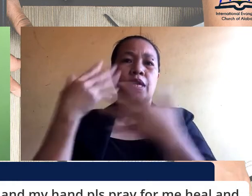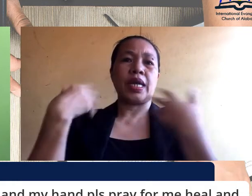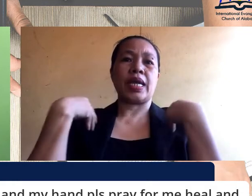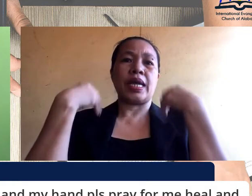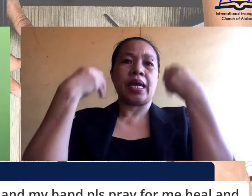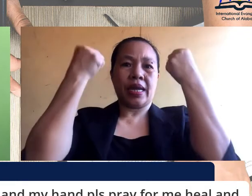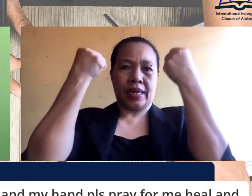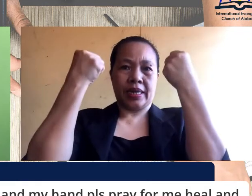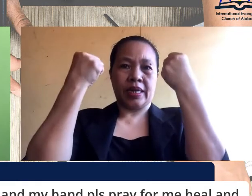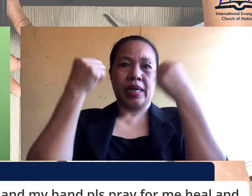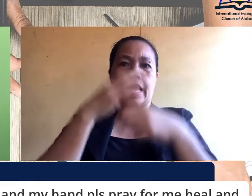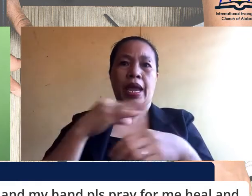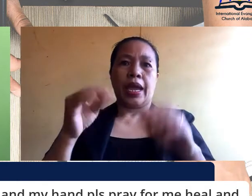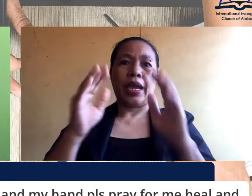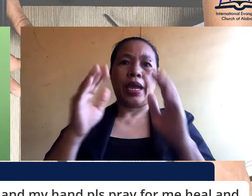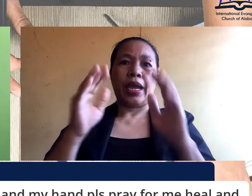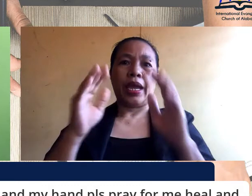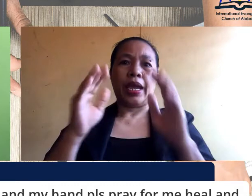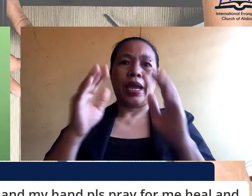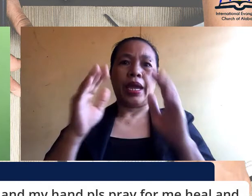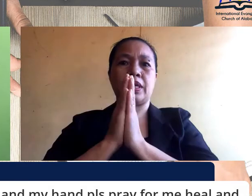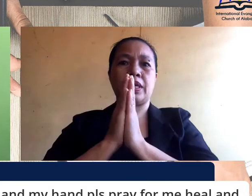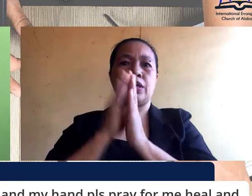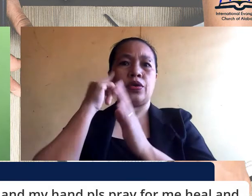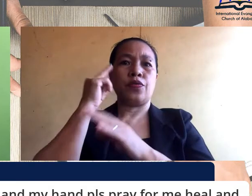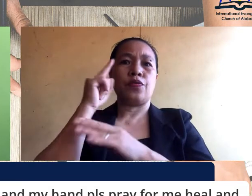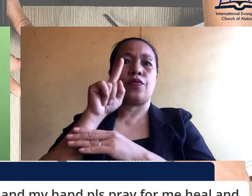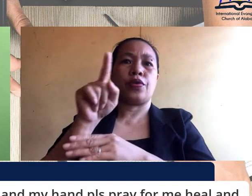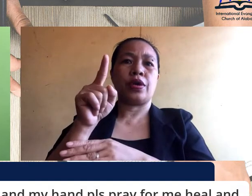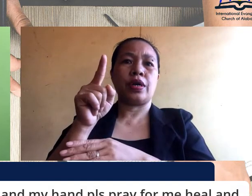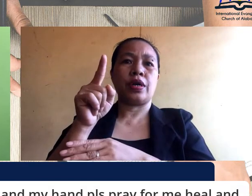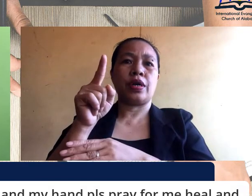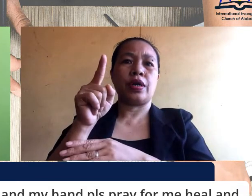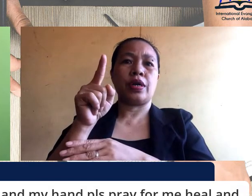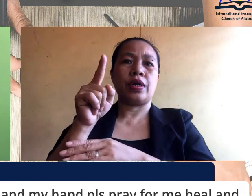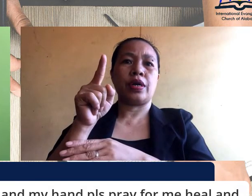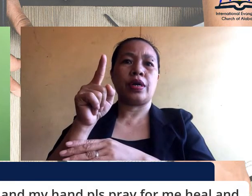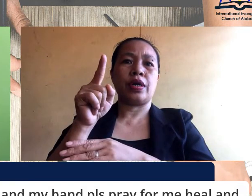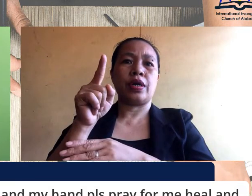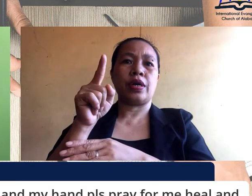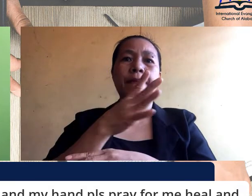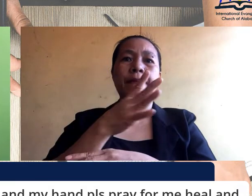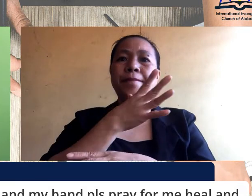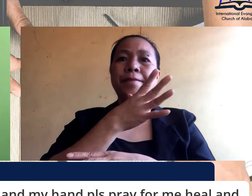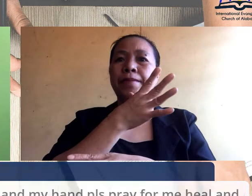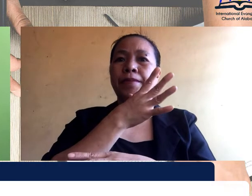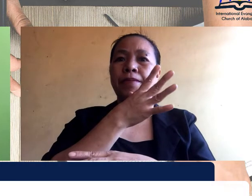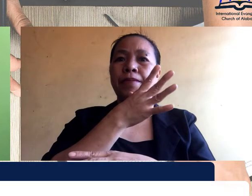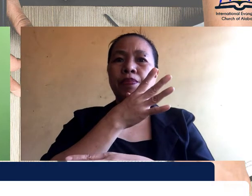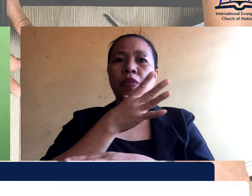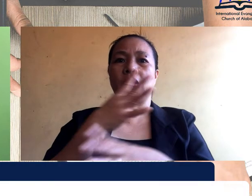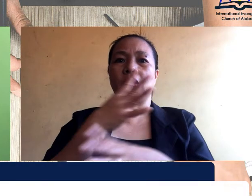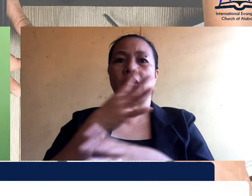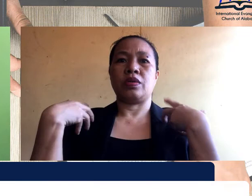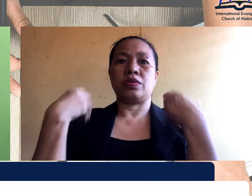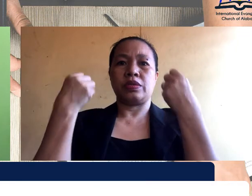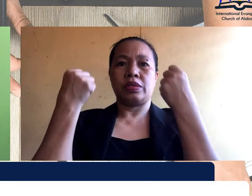prayers for sa kanyang mommy na gumaling. Ayan.